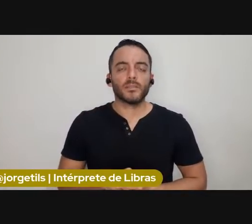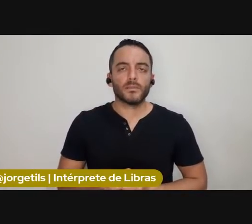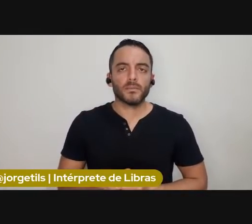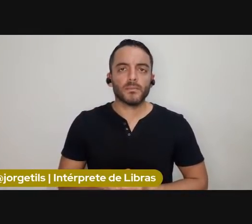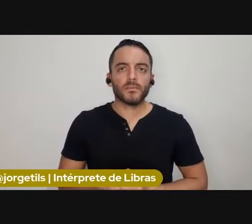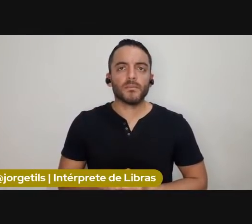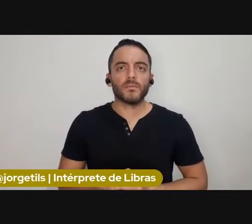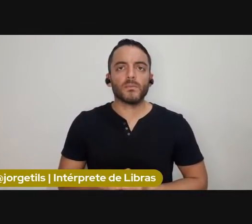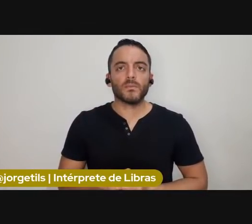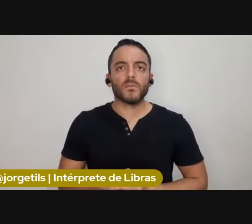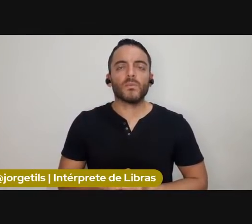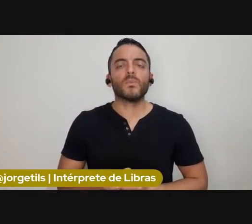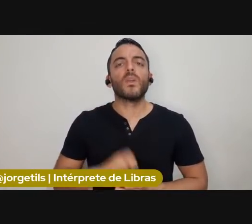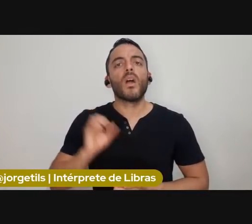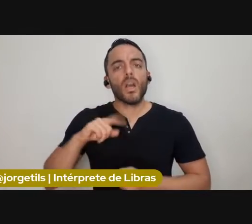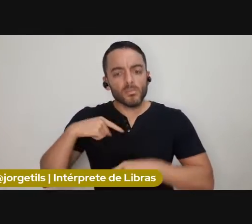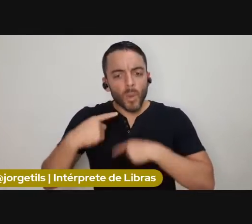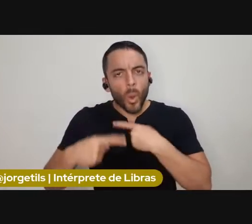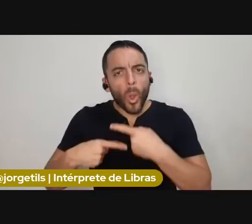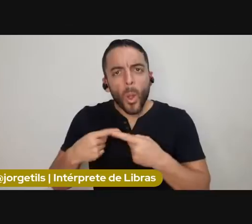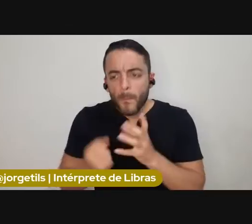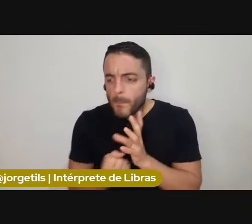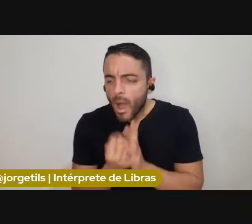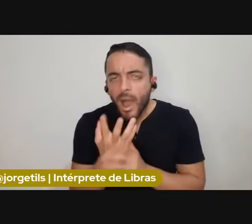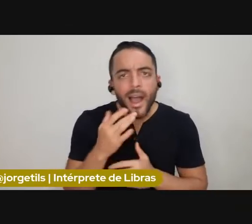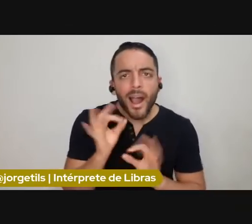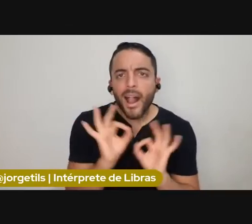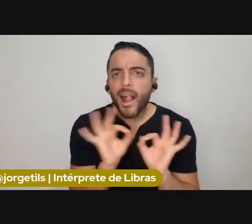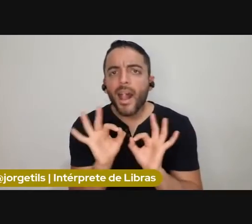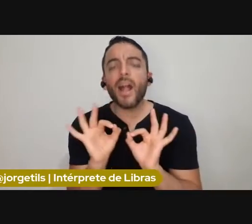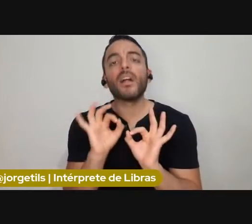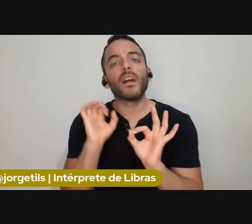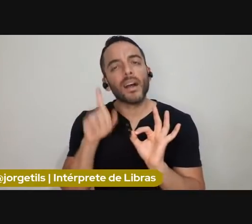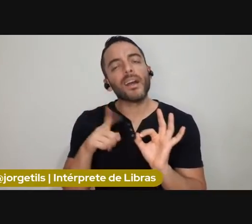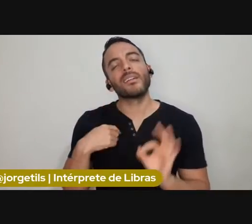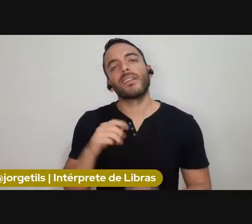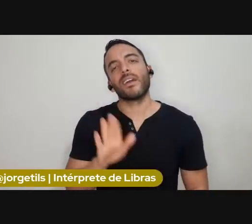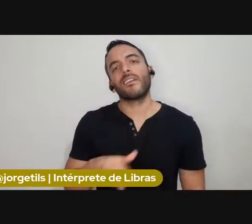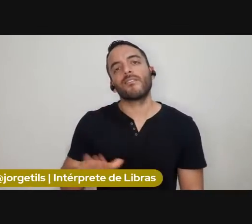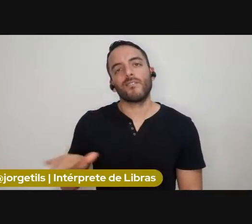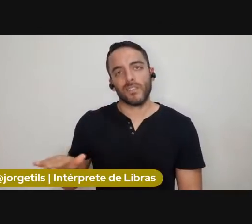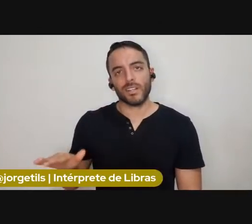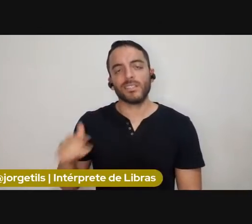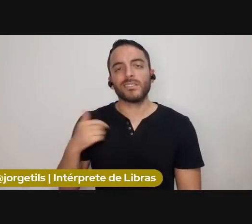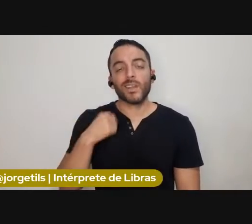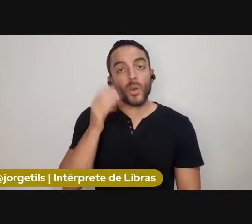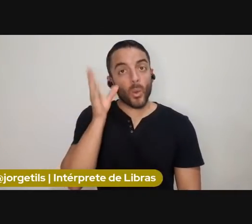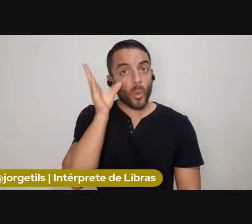desdobramento técnico, isso veio logo ali na infância. Eu fiquei muito curioso.